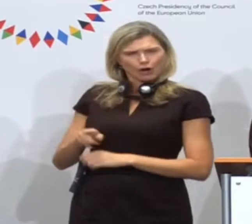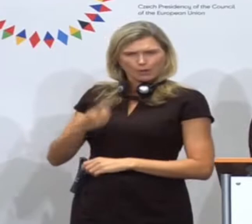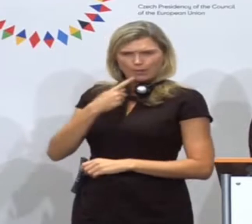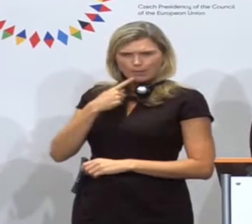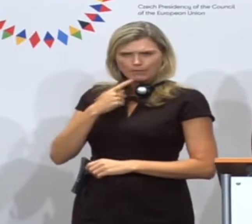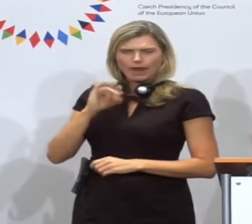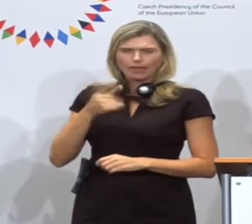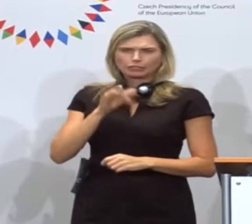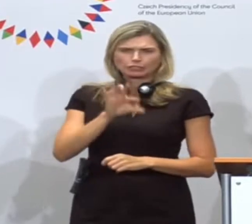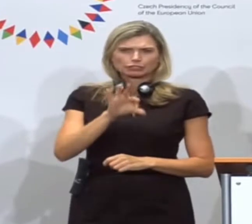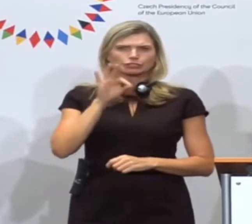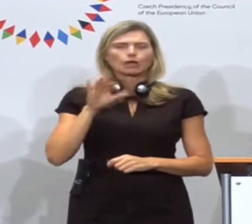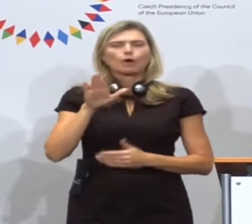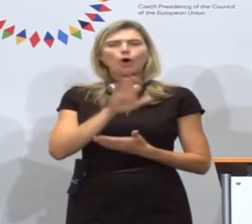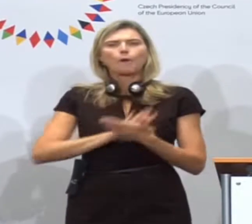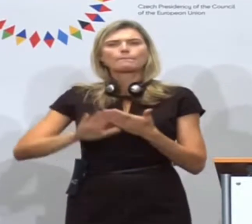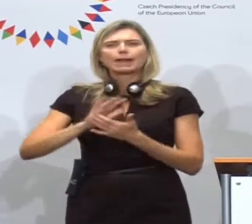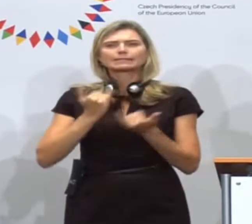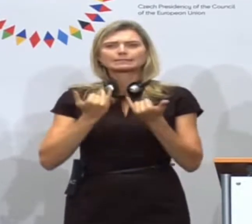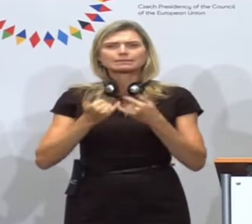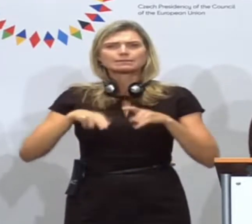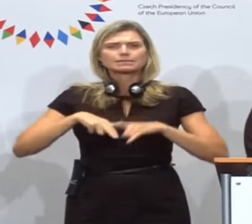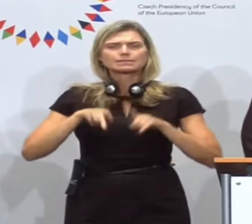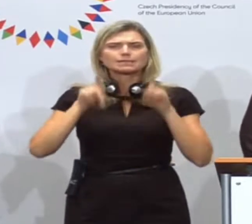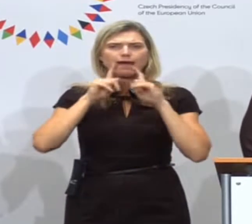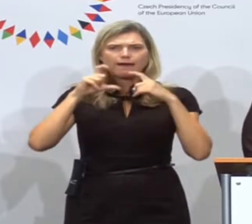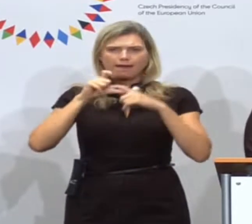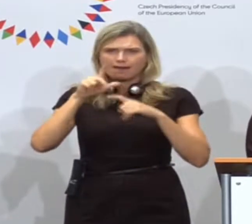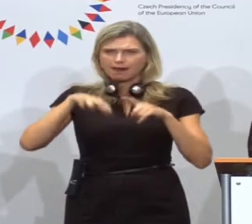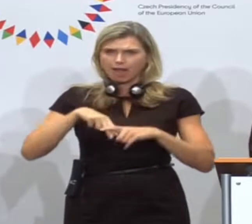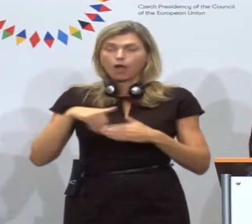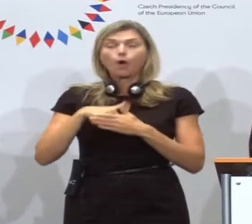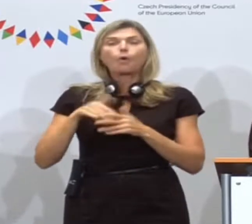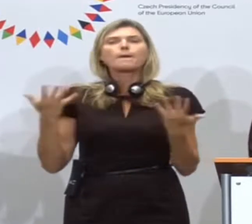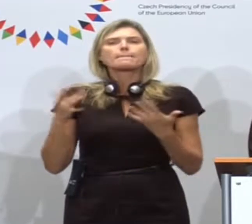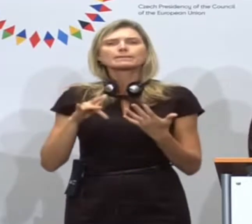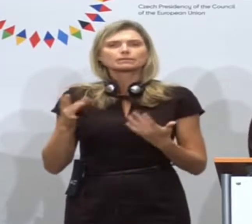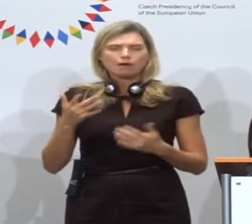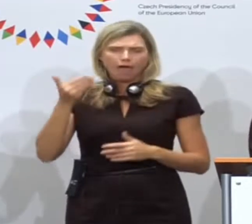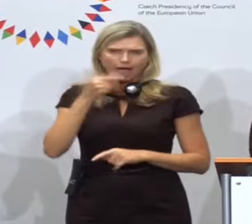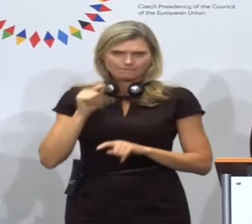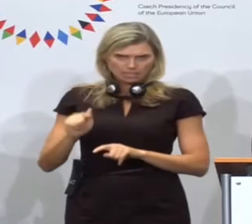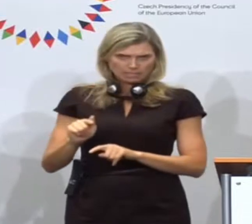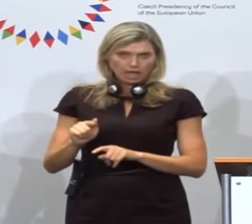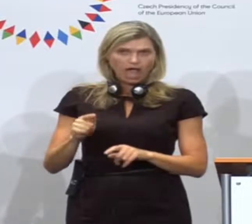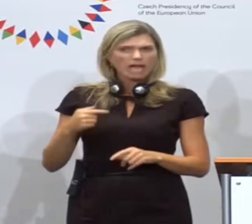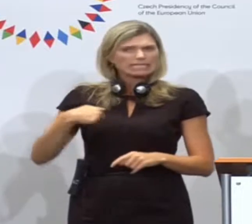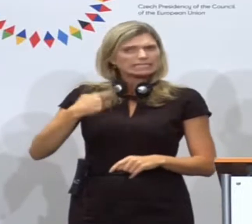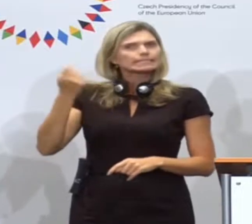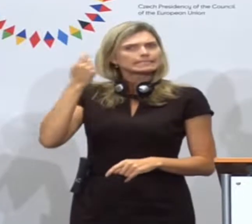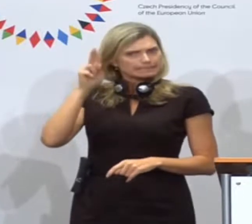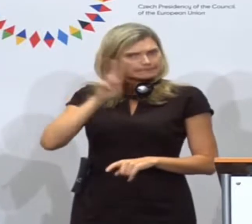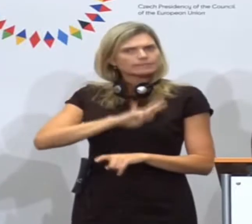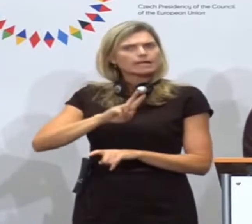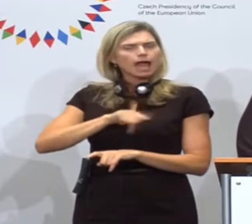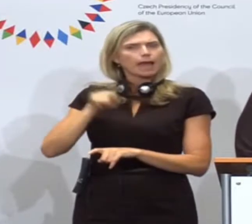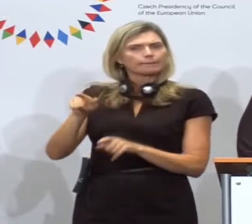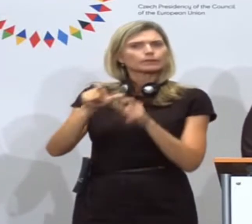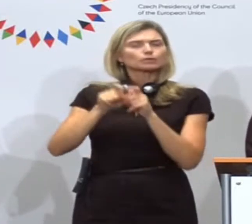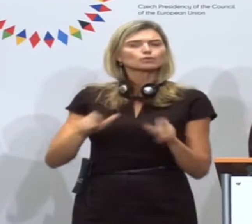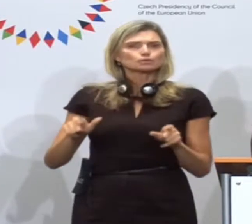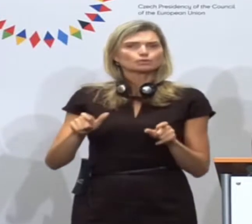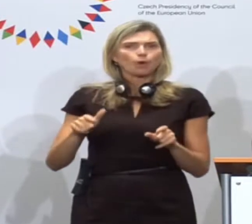zmínila oblast Sahelu, oblast Afriky, která nás také trápí, a to nejenom proto, že řada z